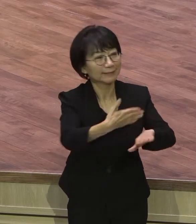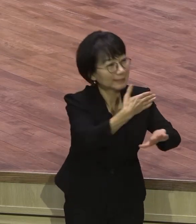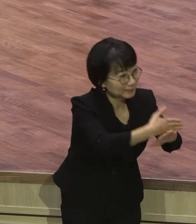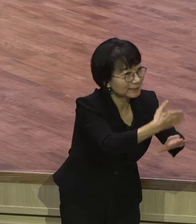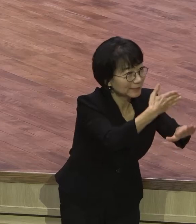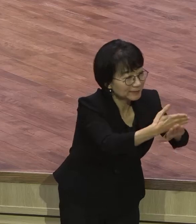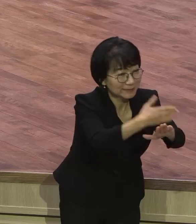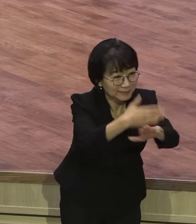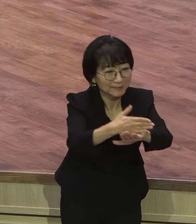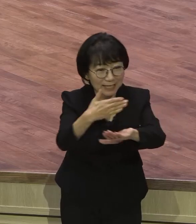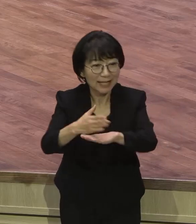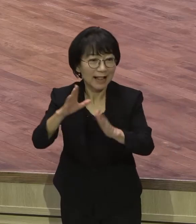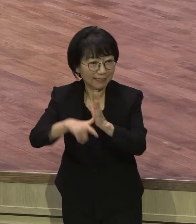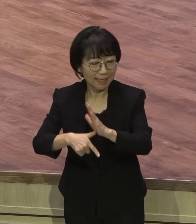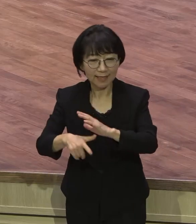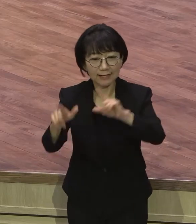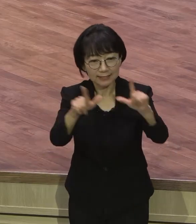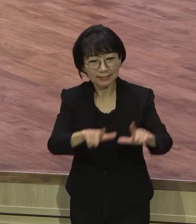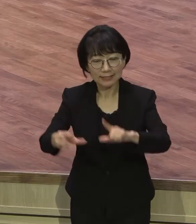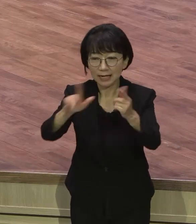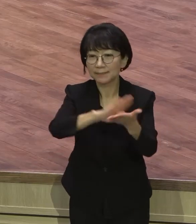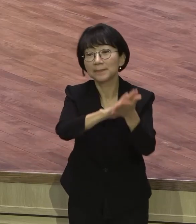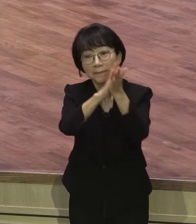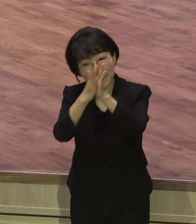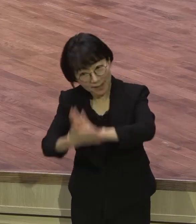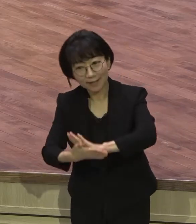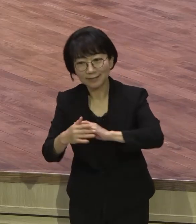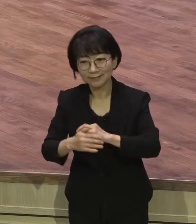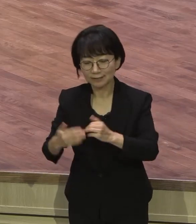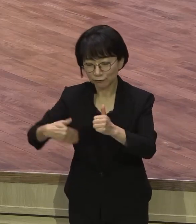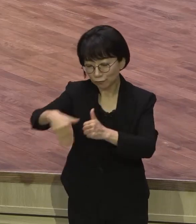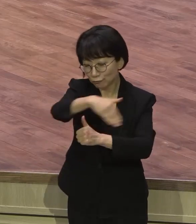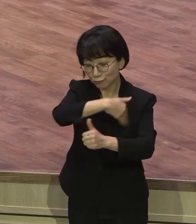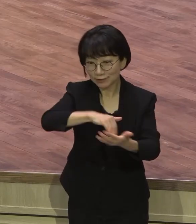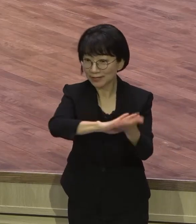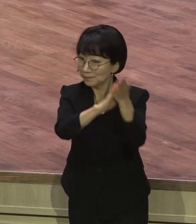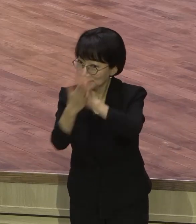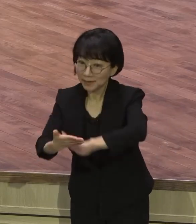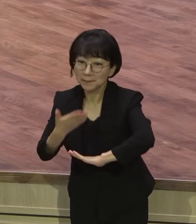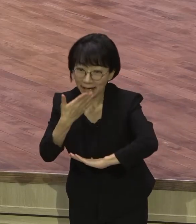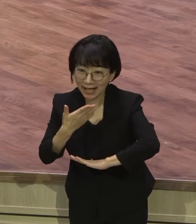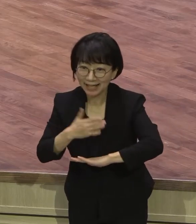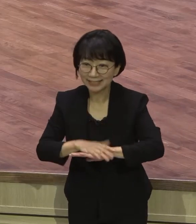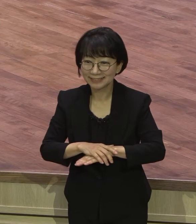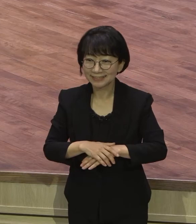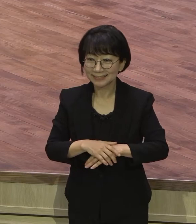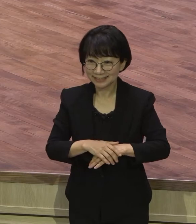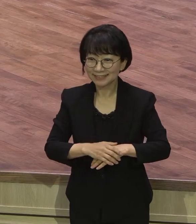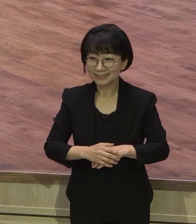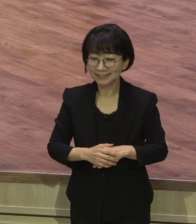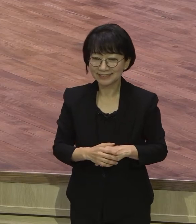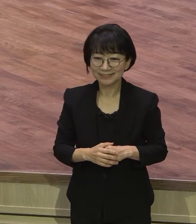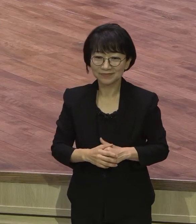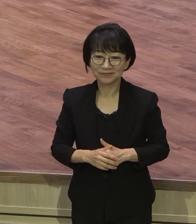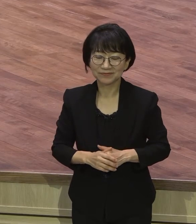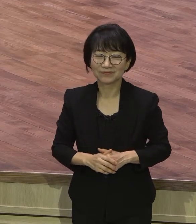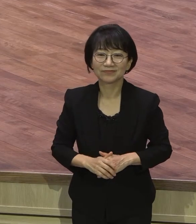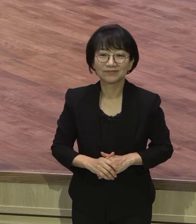그러면 여러분 삶이 바뀌기 시작합니다. 주변이 변화되기 시작해요. 희한하게 변화되기